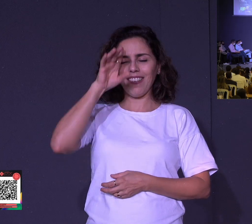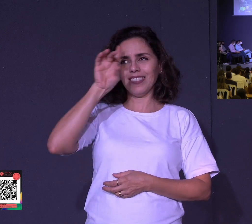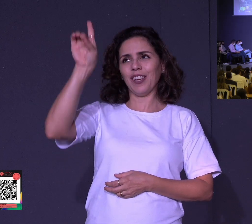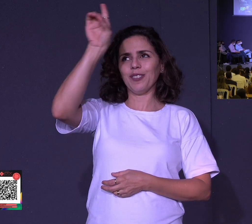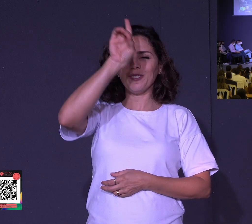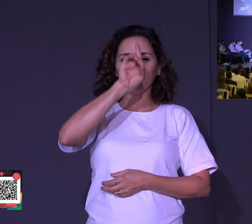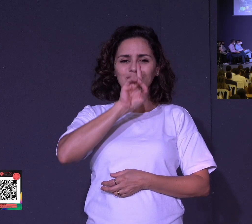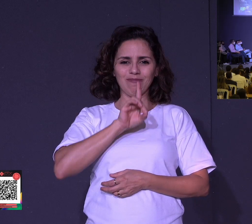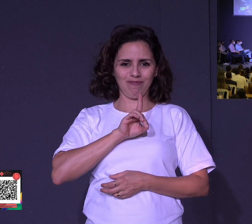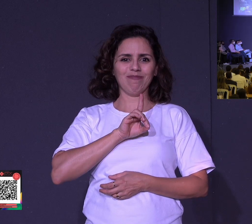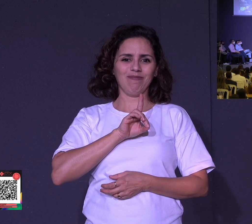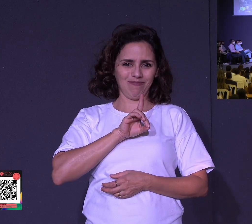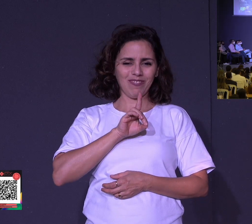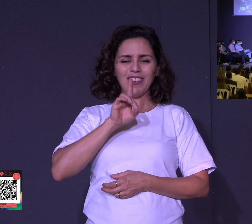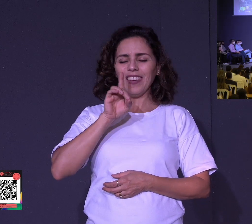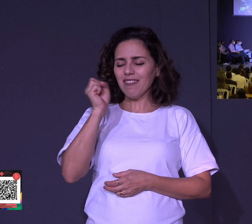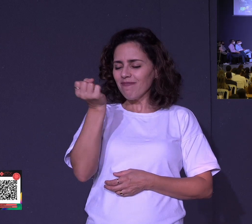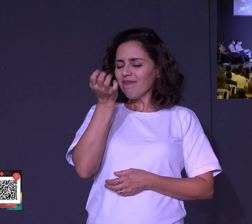nós somos cheios dessa presença.